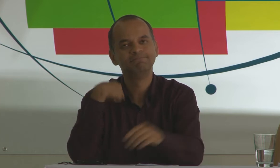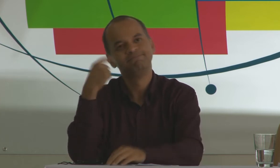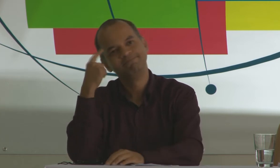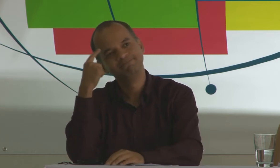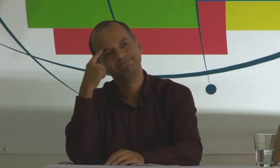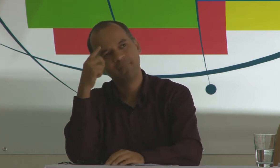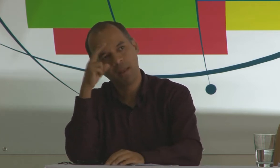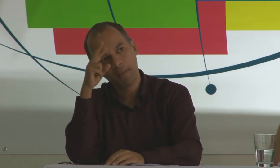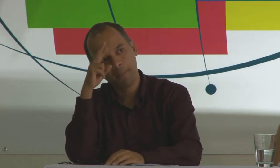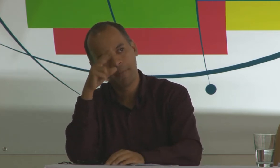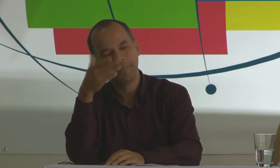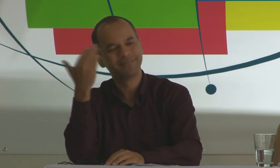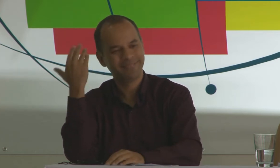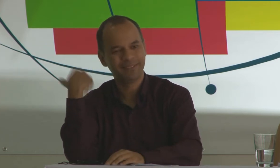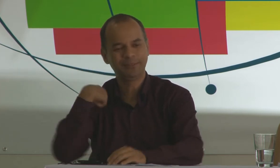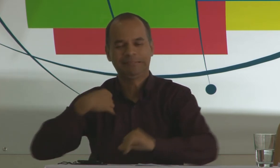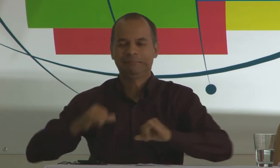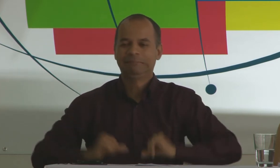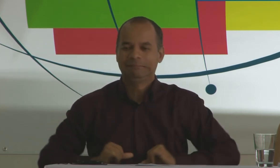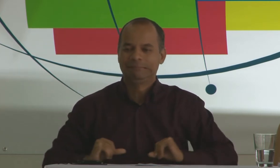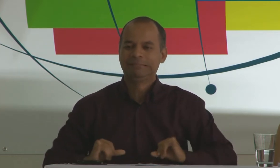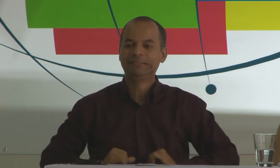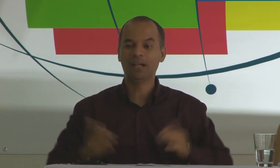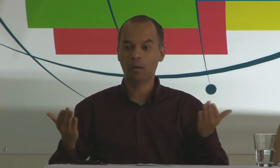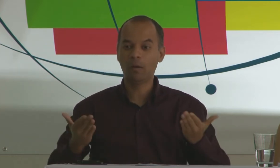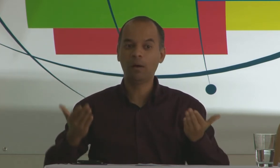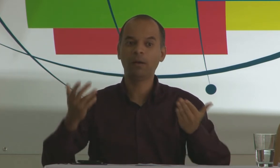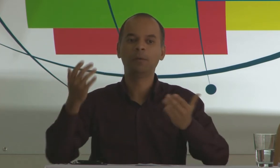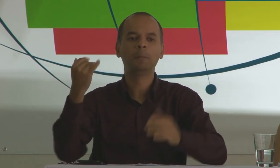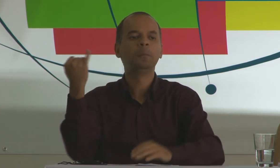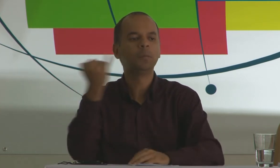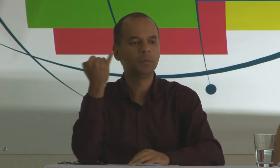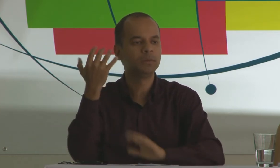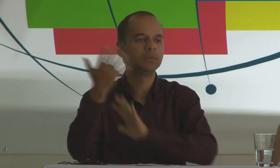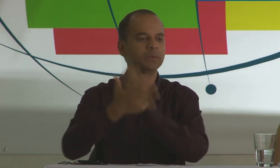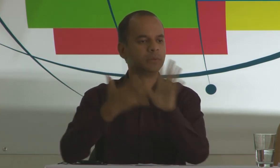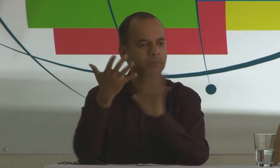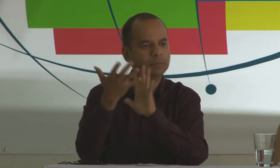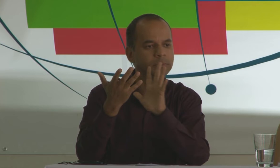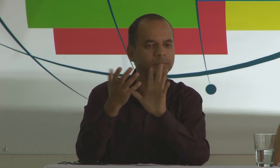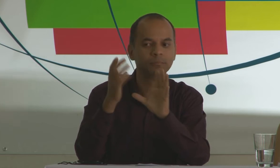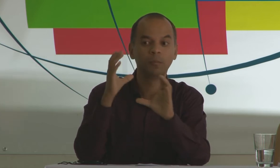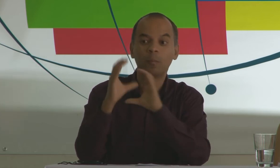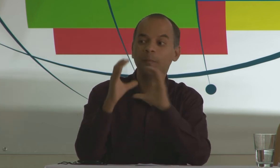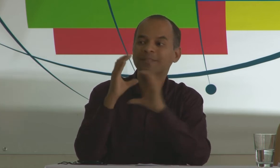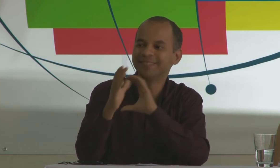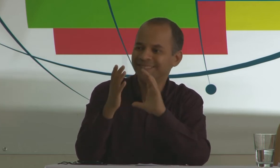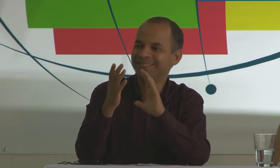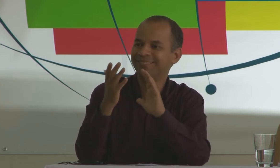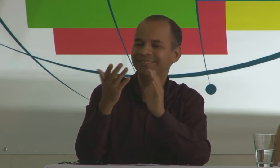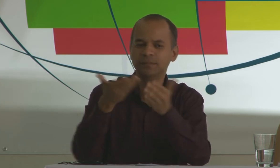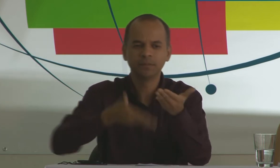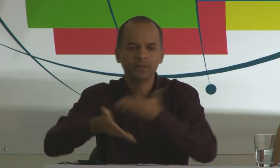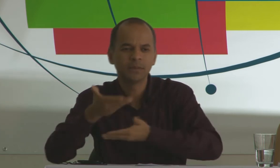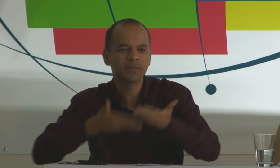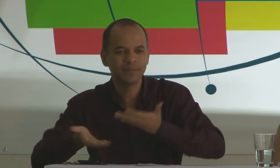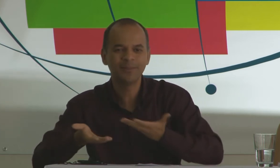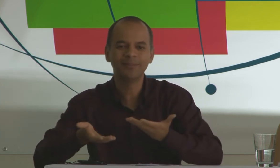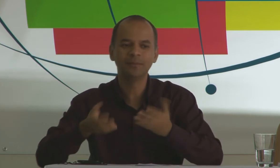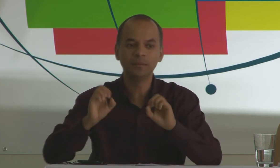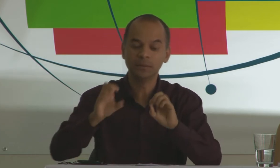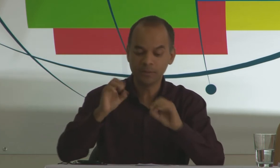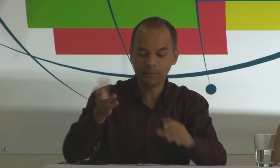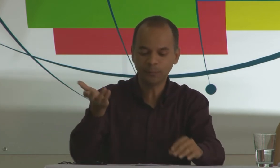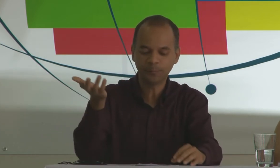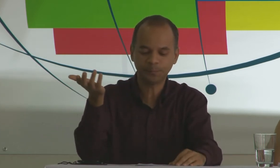Então foi através do Letras Libras que essa abriu a possibilidade de conhecimento para mim, de estudar Letras Sinais de modo formal, para